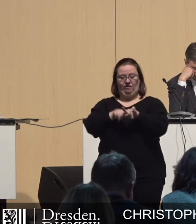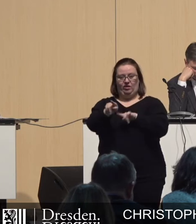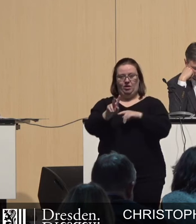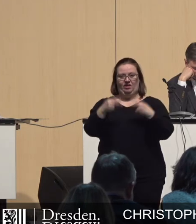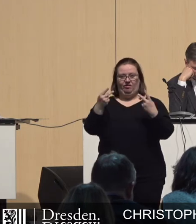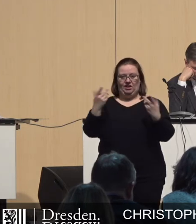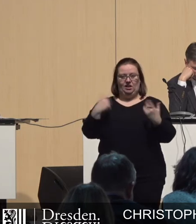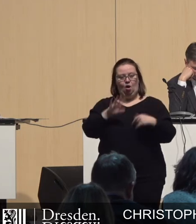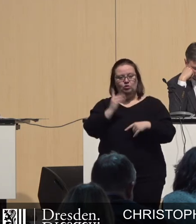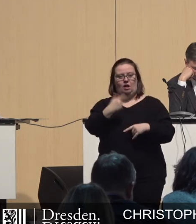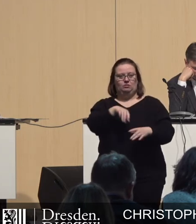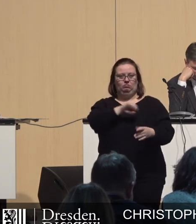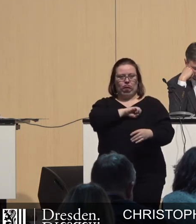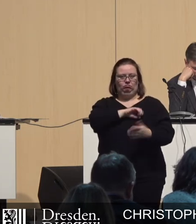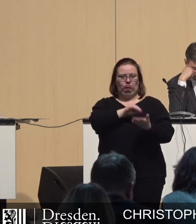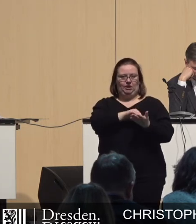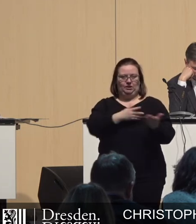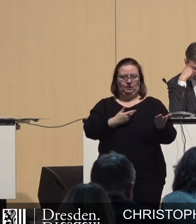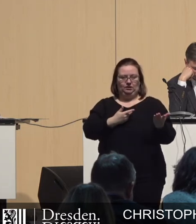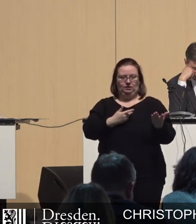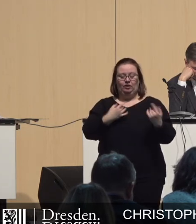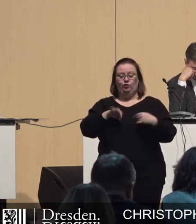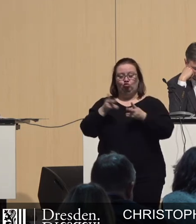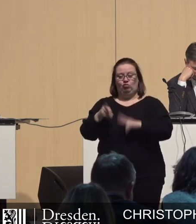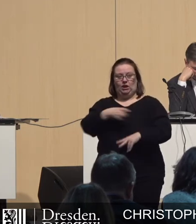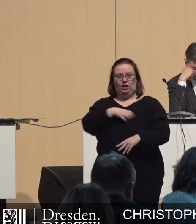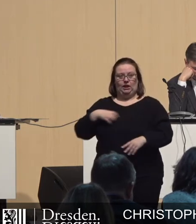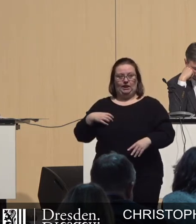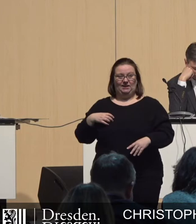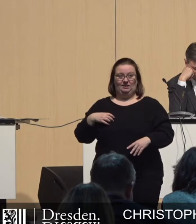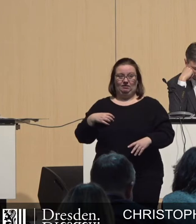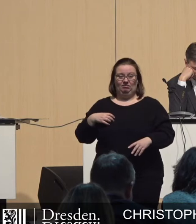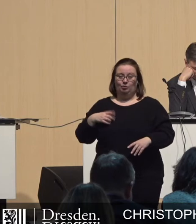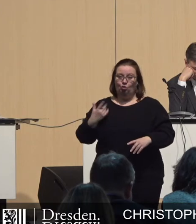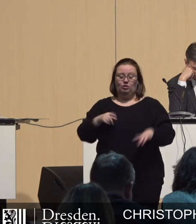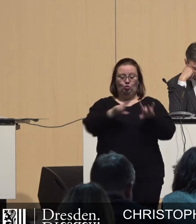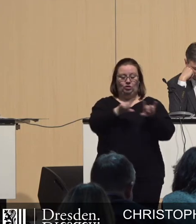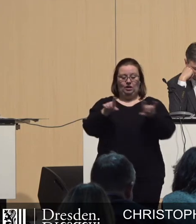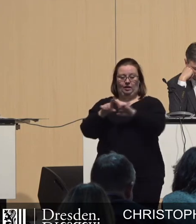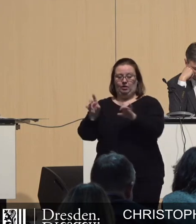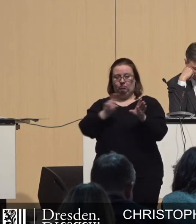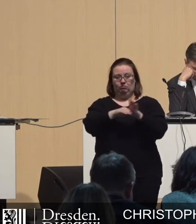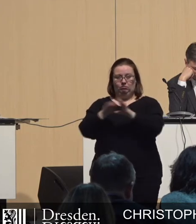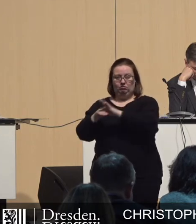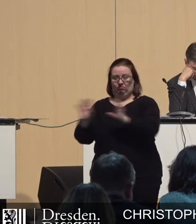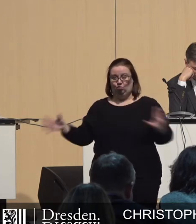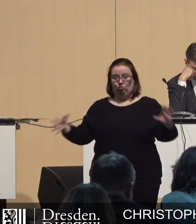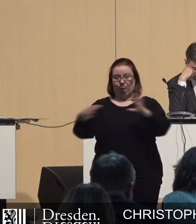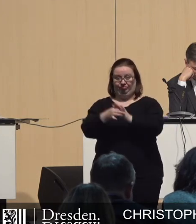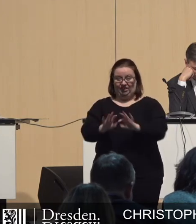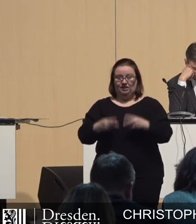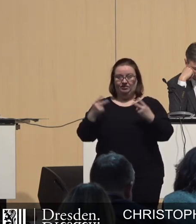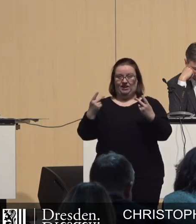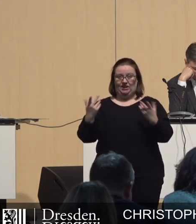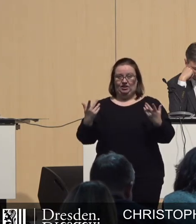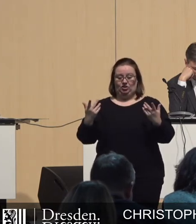wichtige weitere Anteilseigner sind. Für die Stadt Dresden sind es zwei sehr entscheidende Unternehmensbeteiligungen, die da zusammengefügt werden. Über